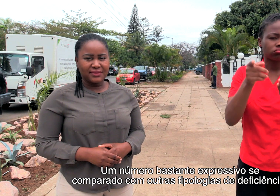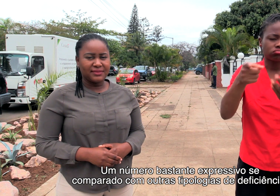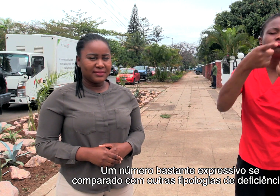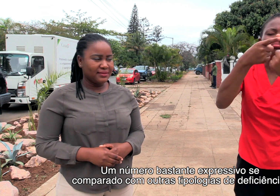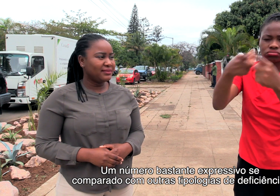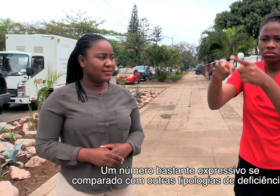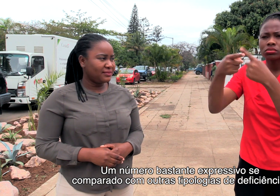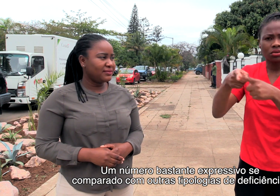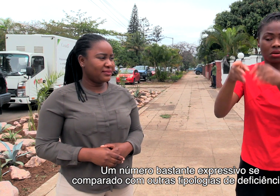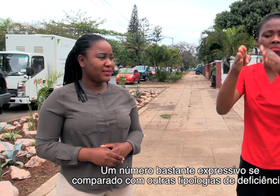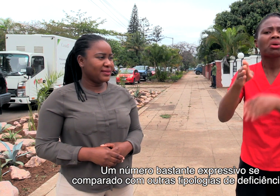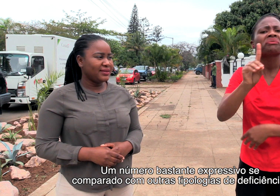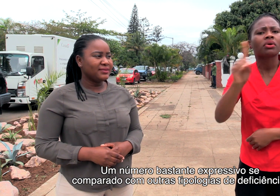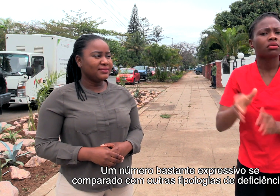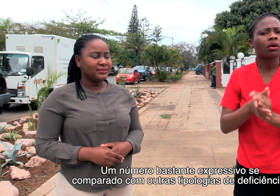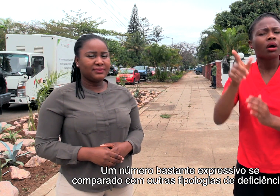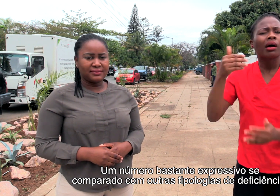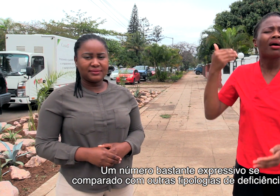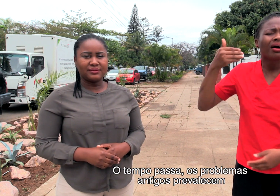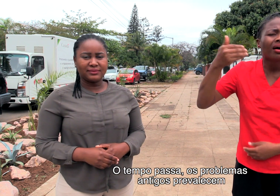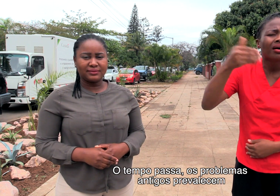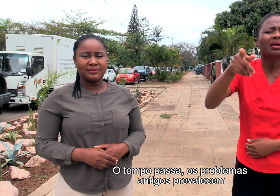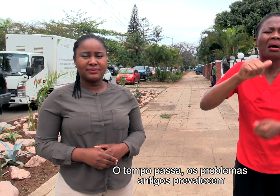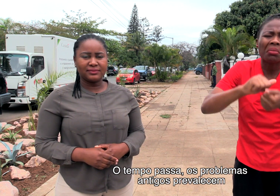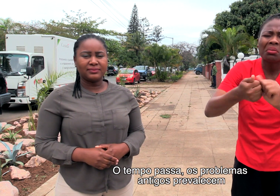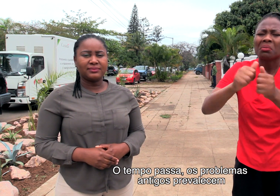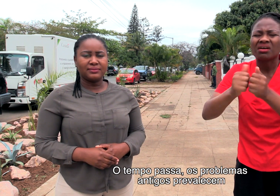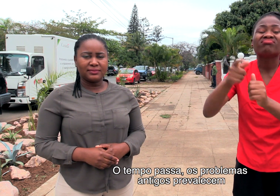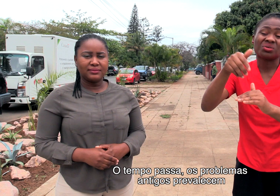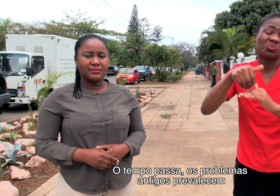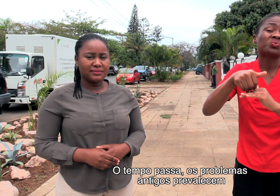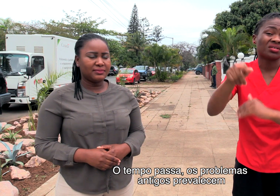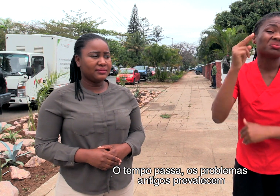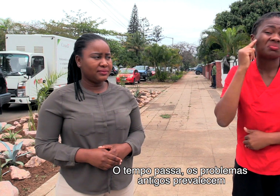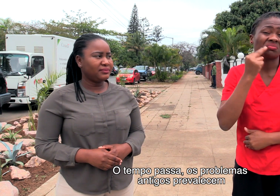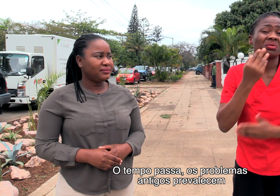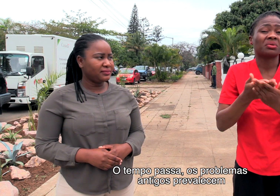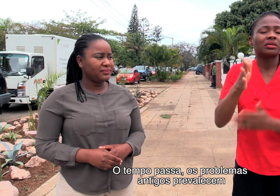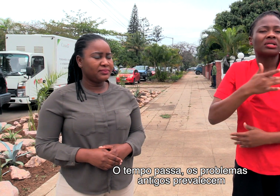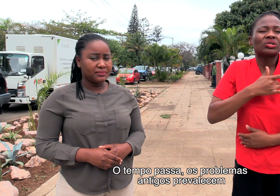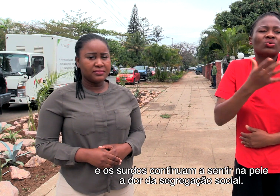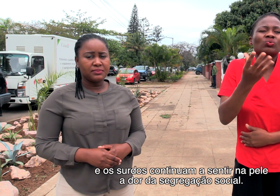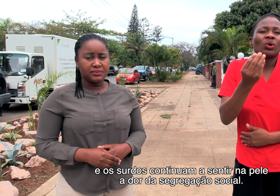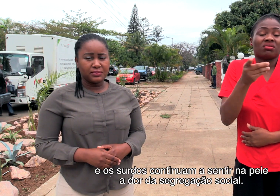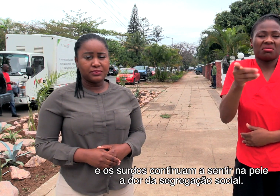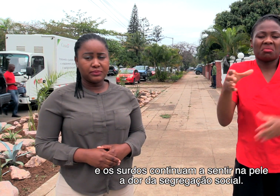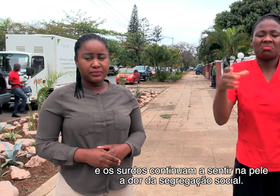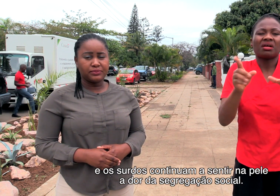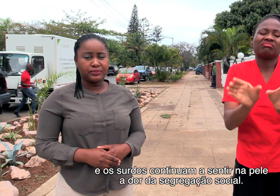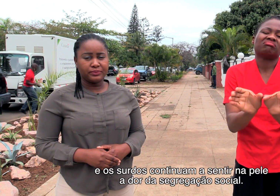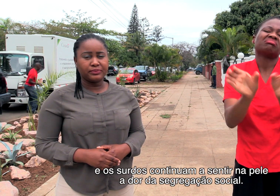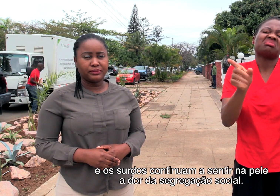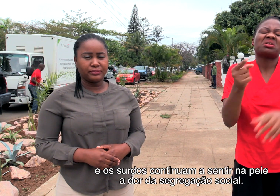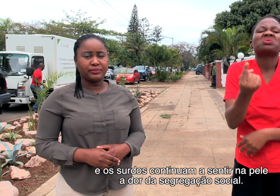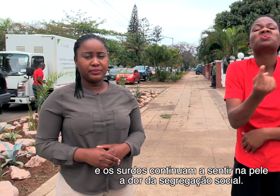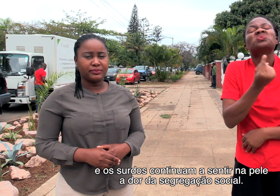se comparado com outras tipologias de deficiência. O tempo passa, os problemas antigos prevalecem e os surdos continuam